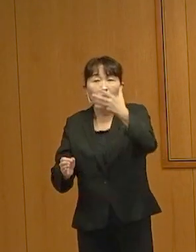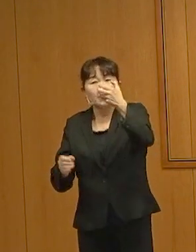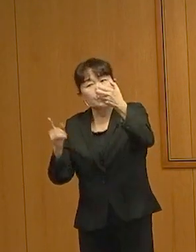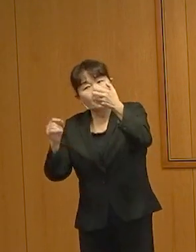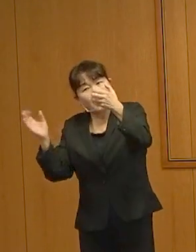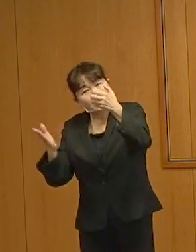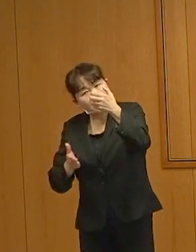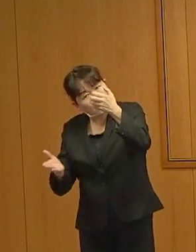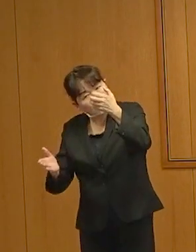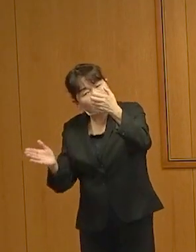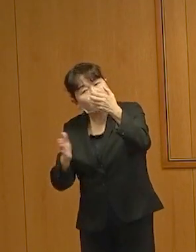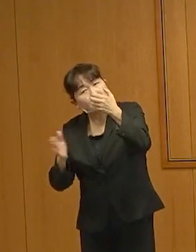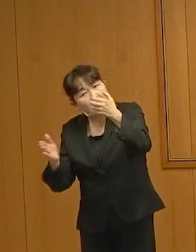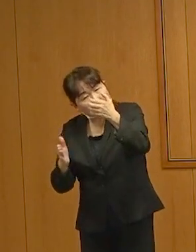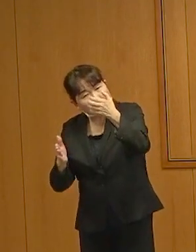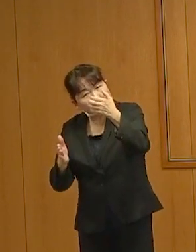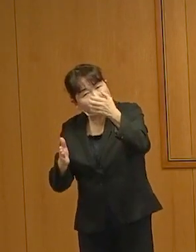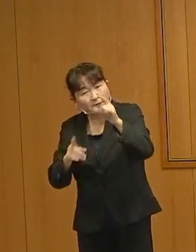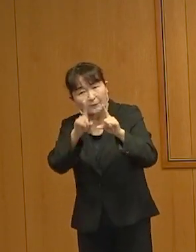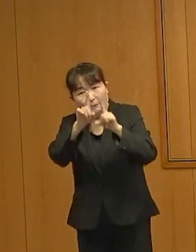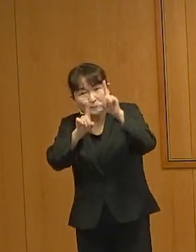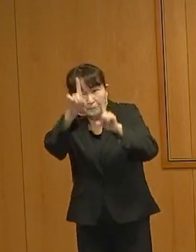90% 程度となっております。